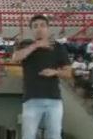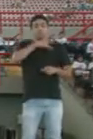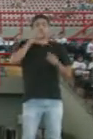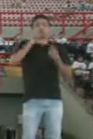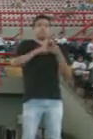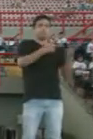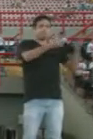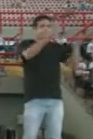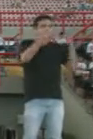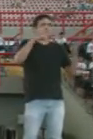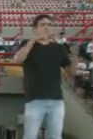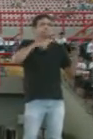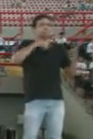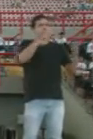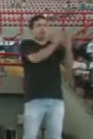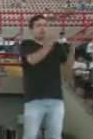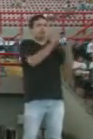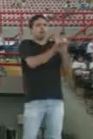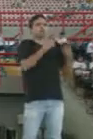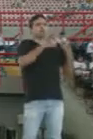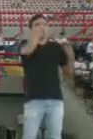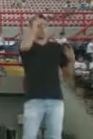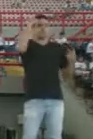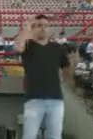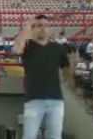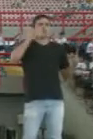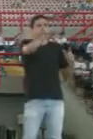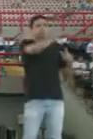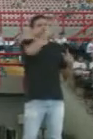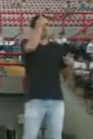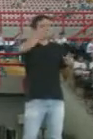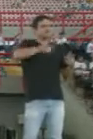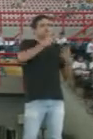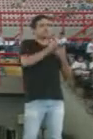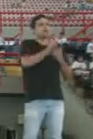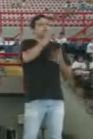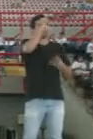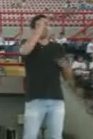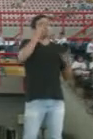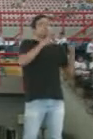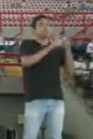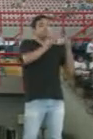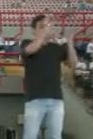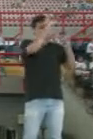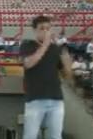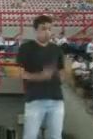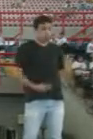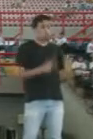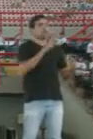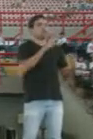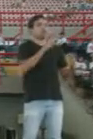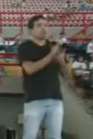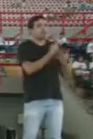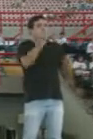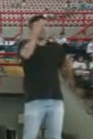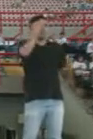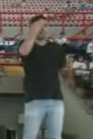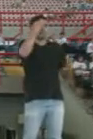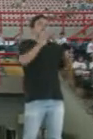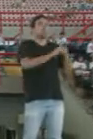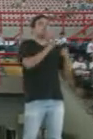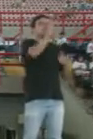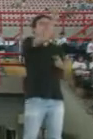Perceber que a pessoa tem falhas, perceber que você também falha, perceber que o ser humano não presta, entender que